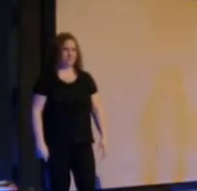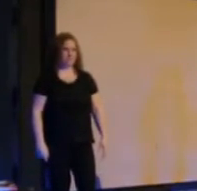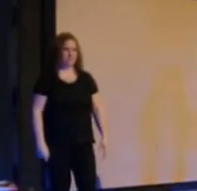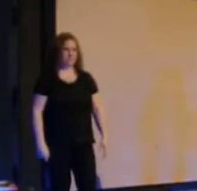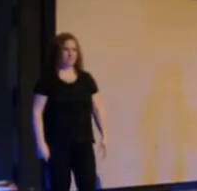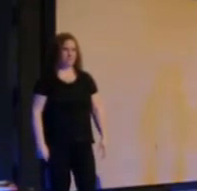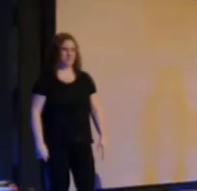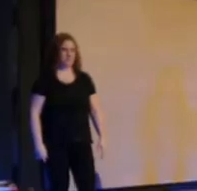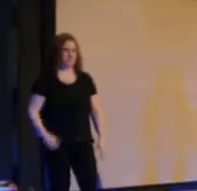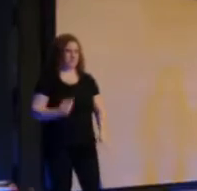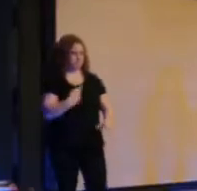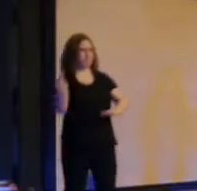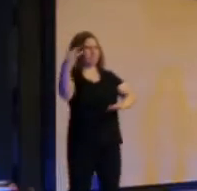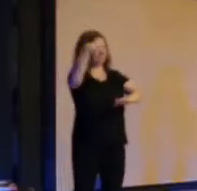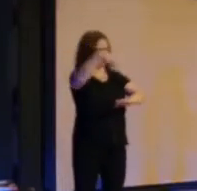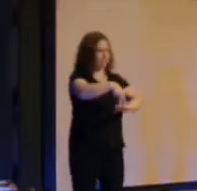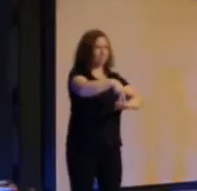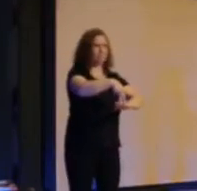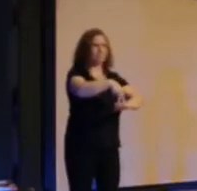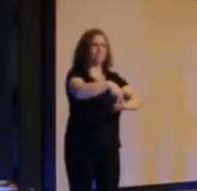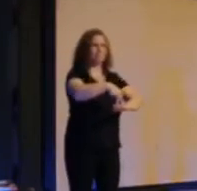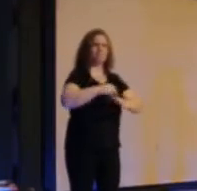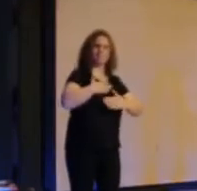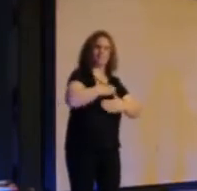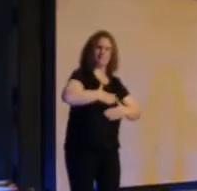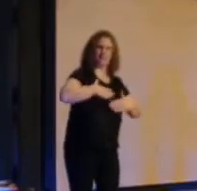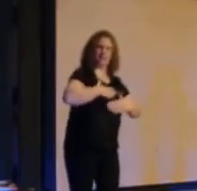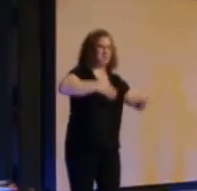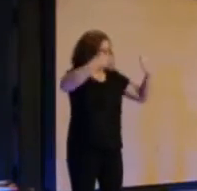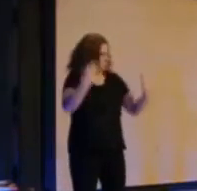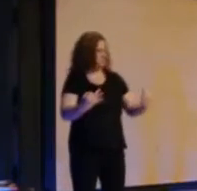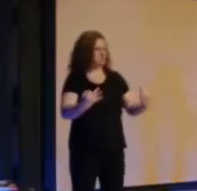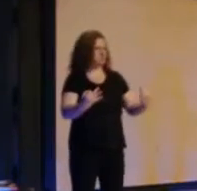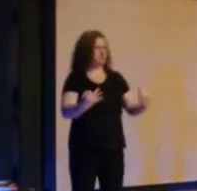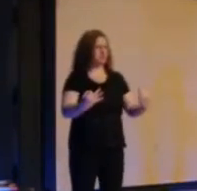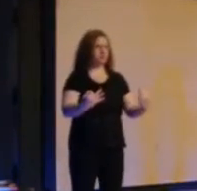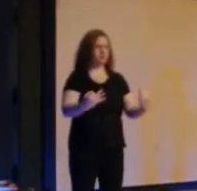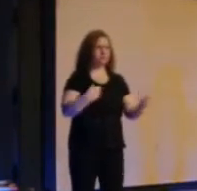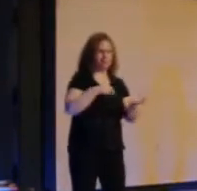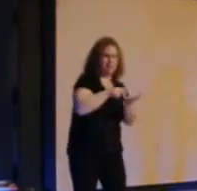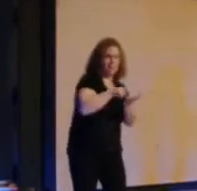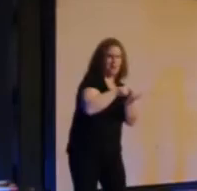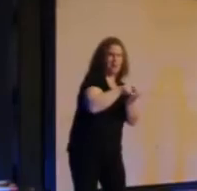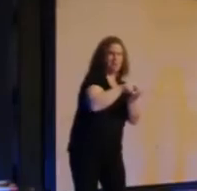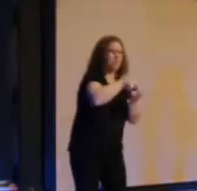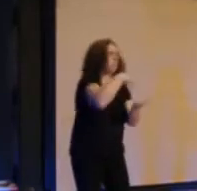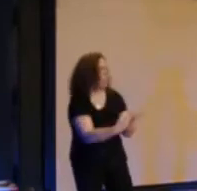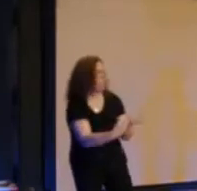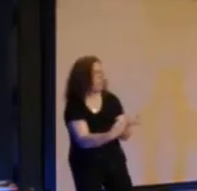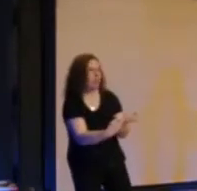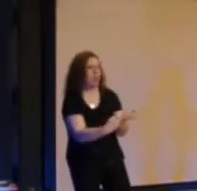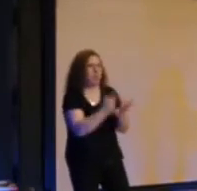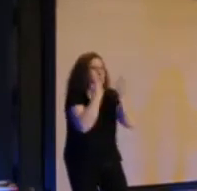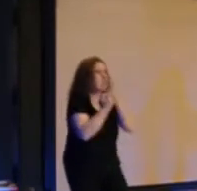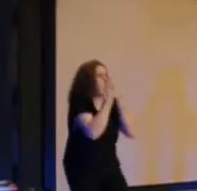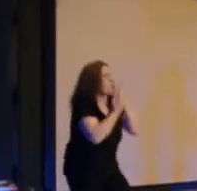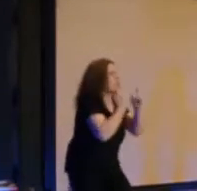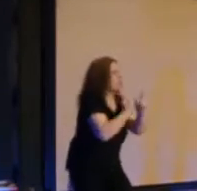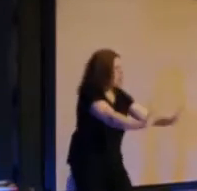Se afirma el suelo. Nota la fuerza en su interior. Se incorpora, pero